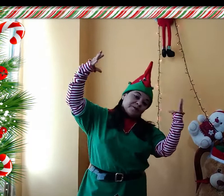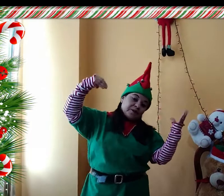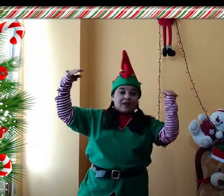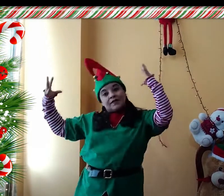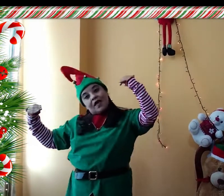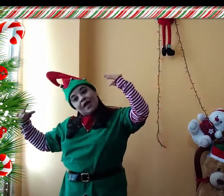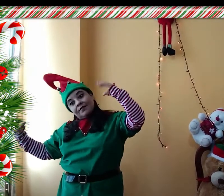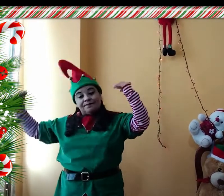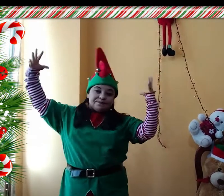Noche y día